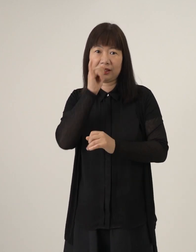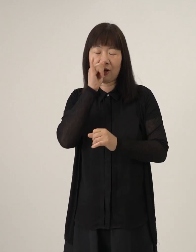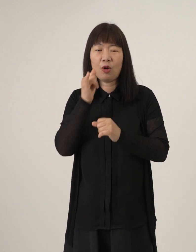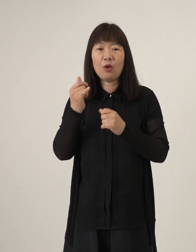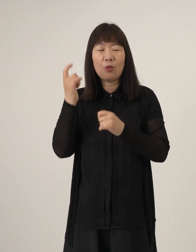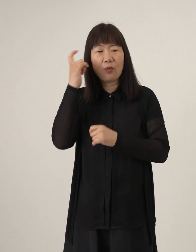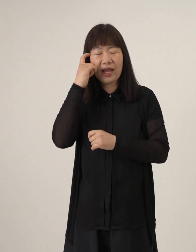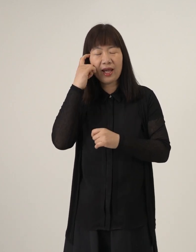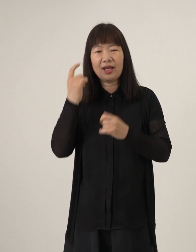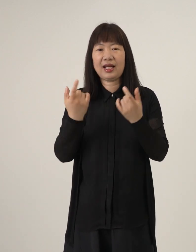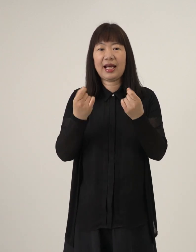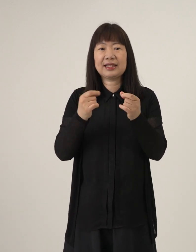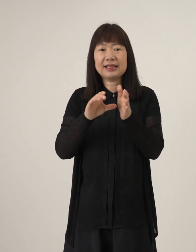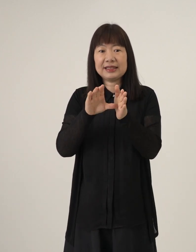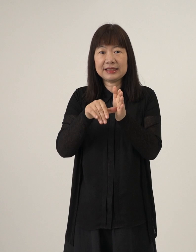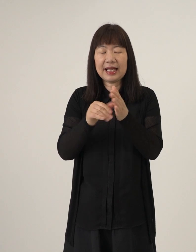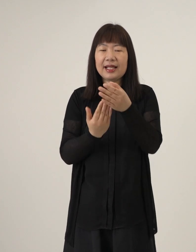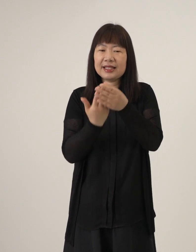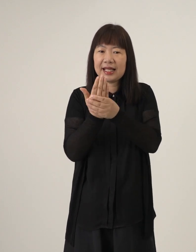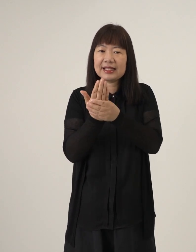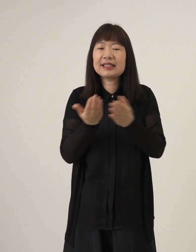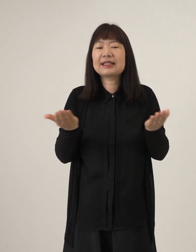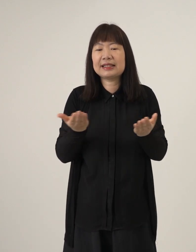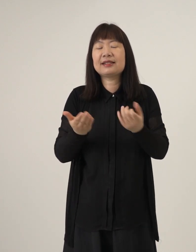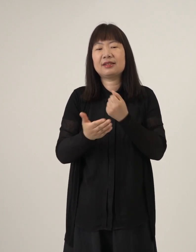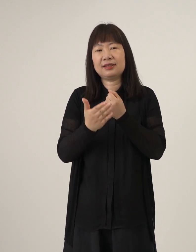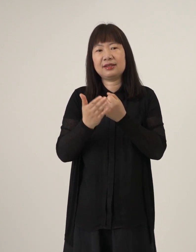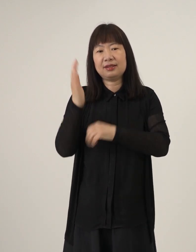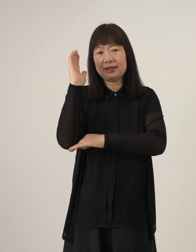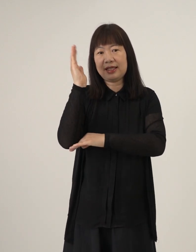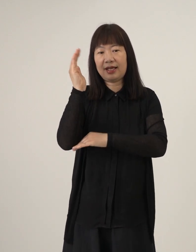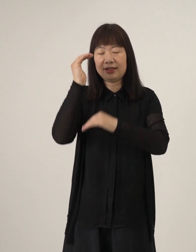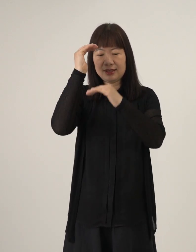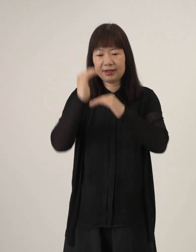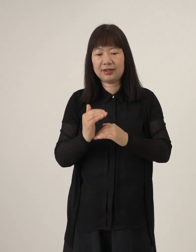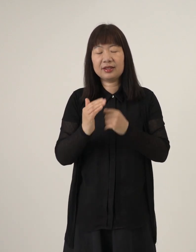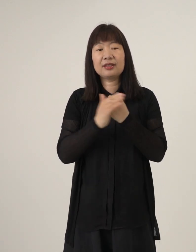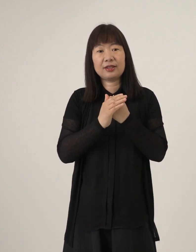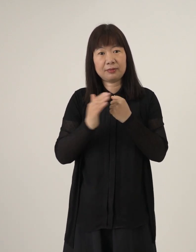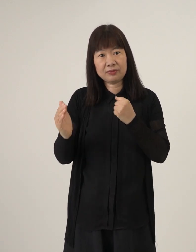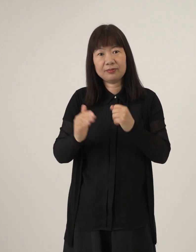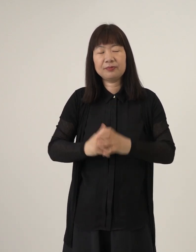동시대의 사건이기 때문에 그럴 수밖에 없습니다.